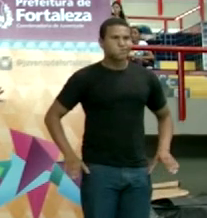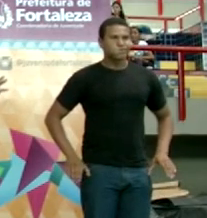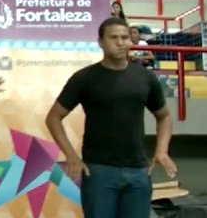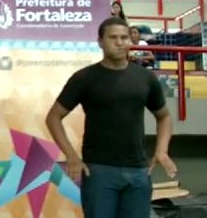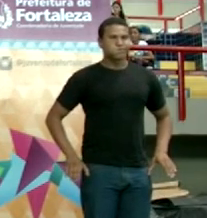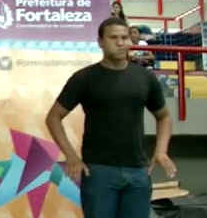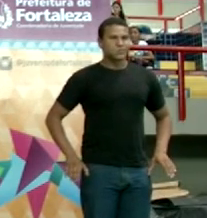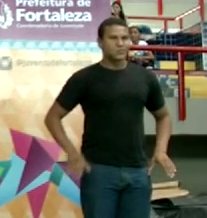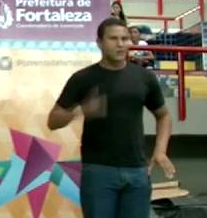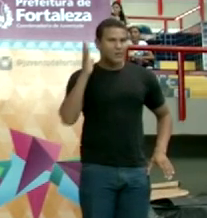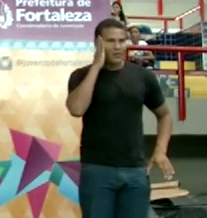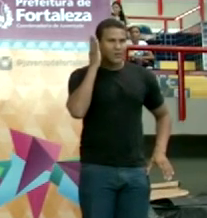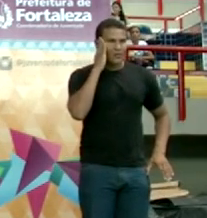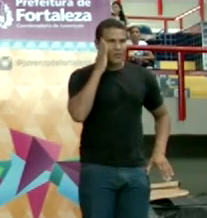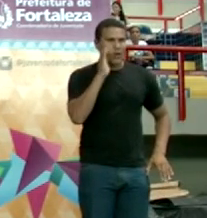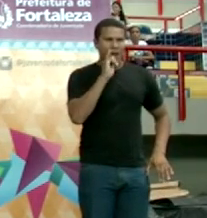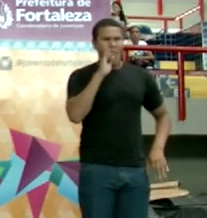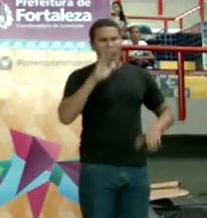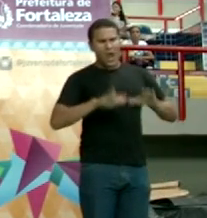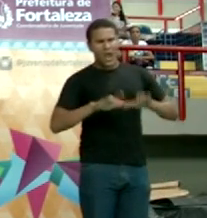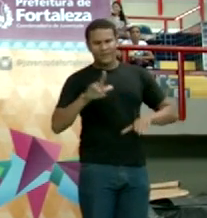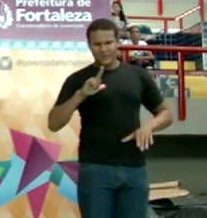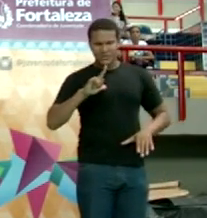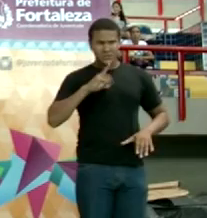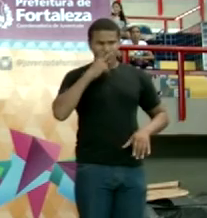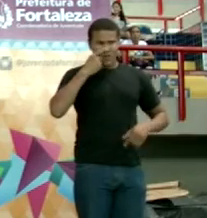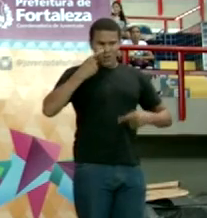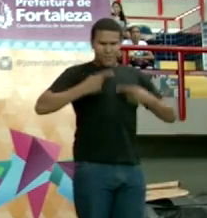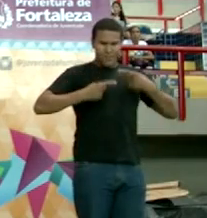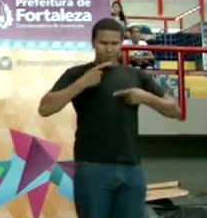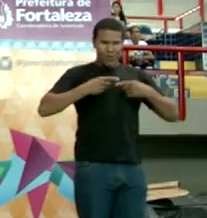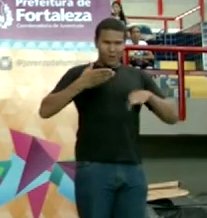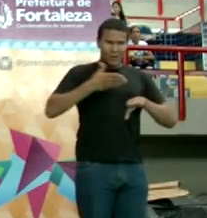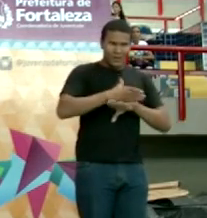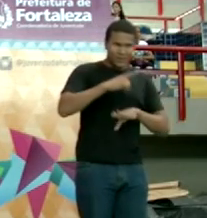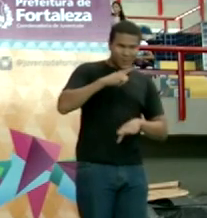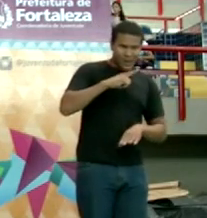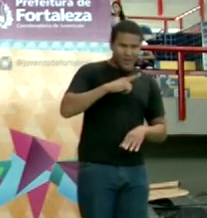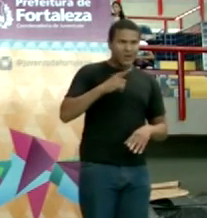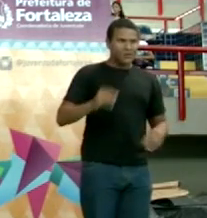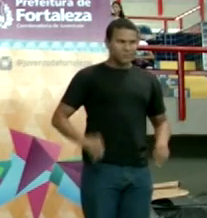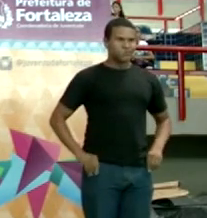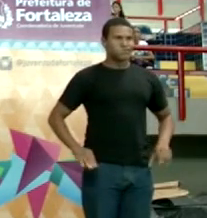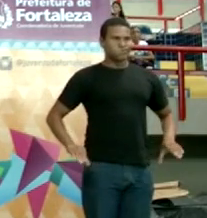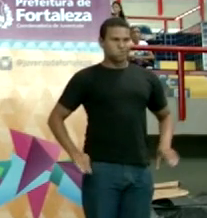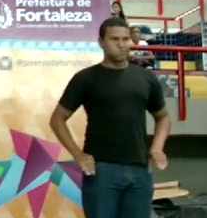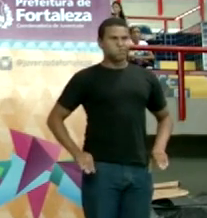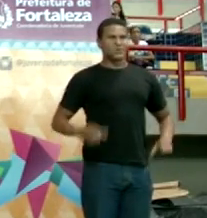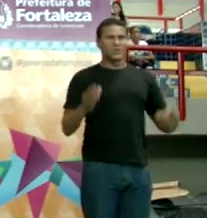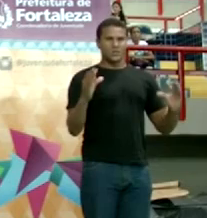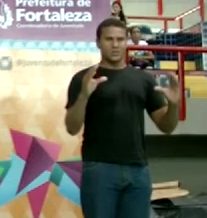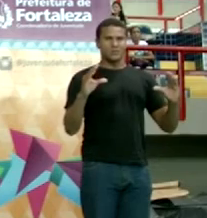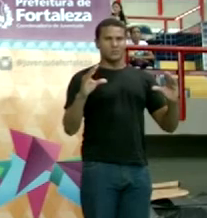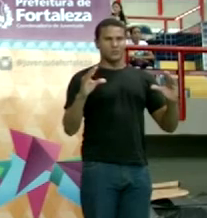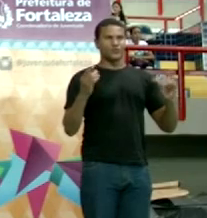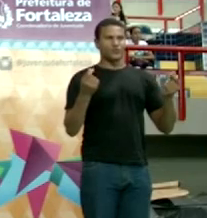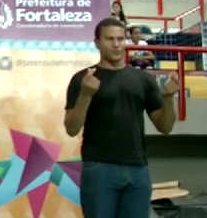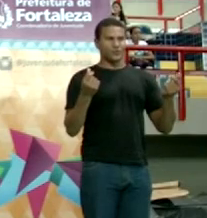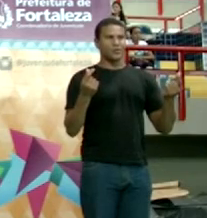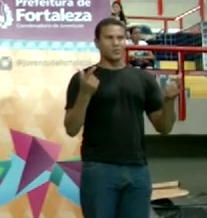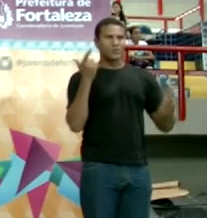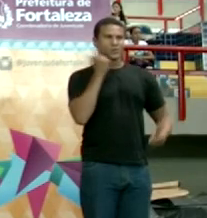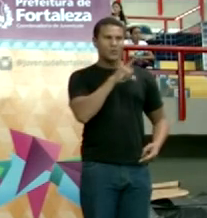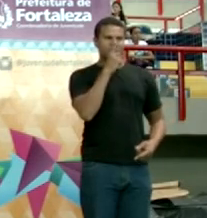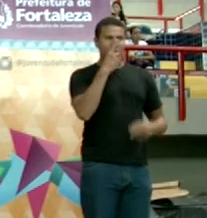bolsos. Não é sempre não, lógico, só nesses países assim que não tem. Nós aqui no Brasil não temos um negócio desse. Até mesmo porque o povo